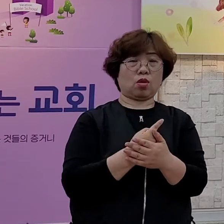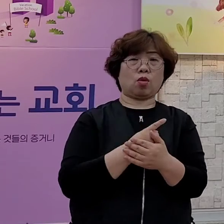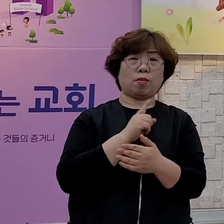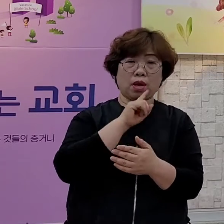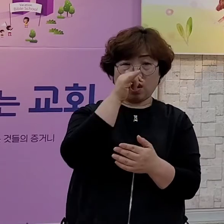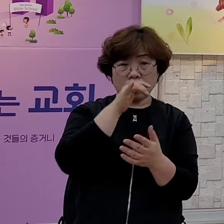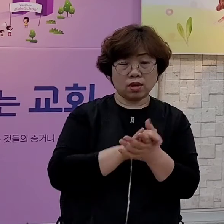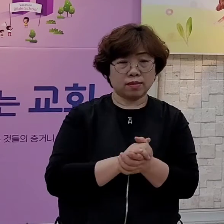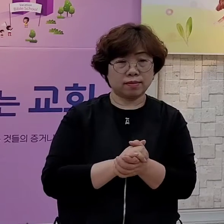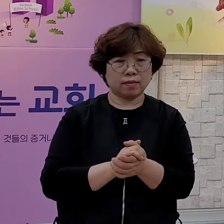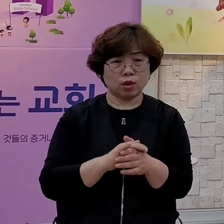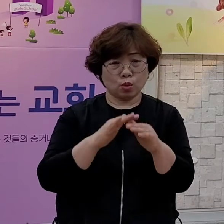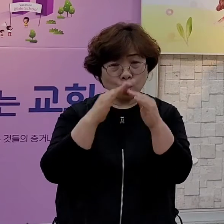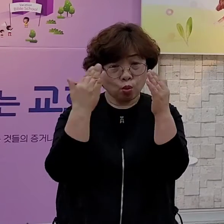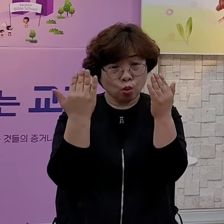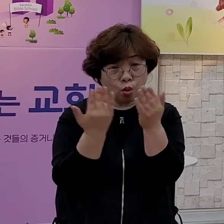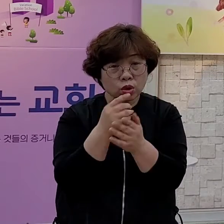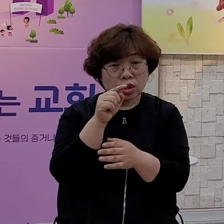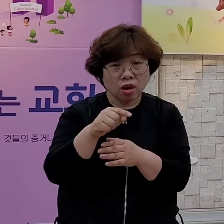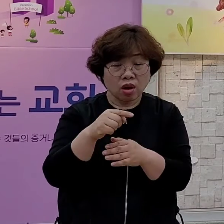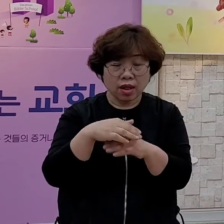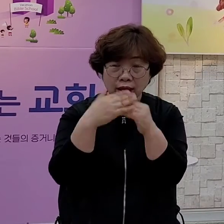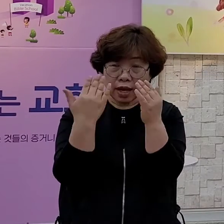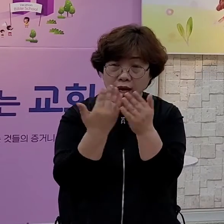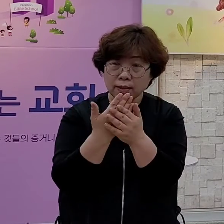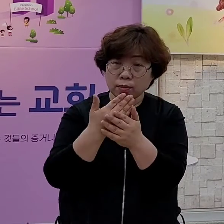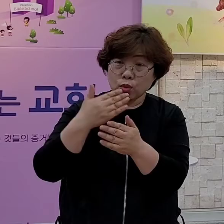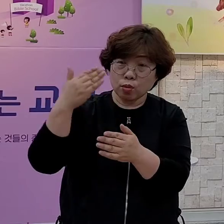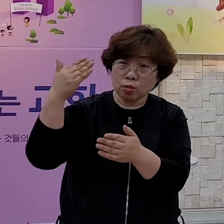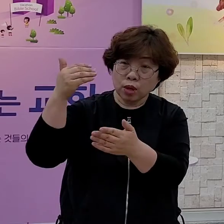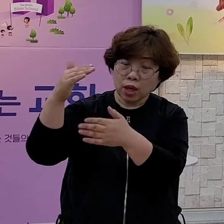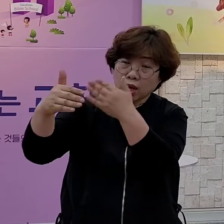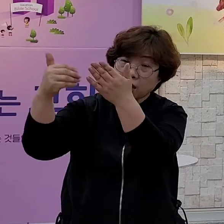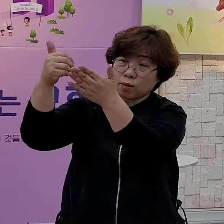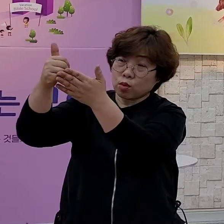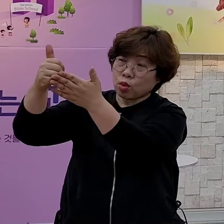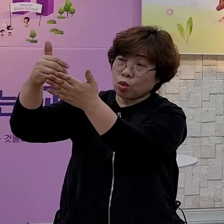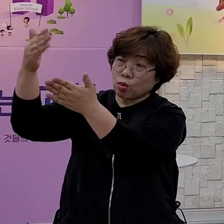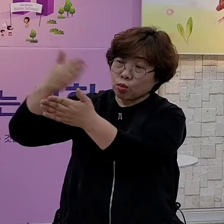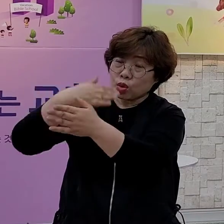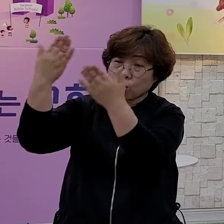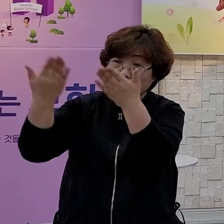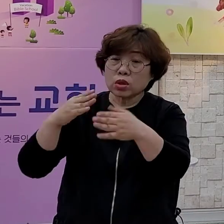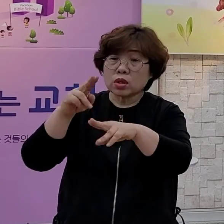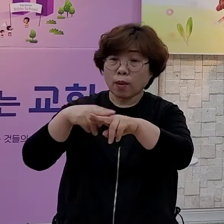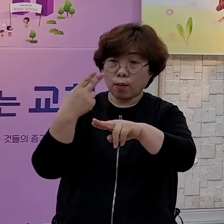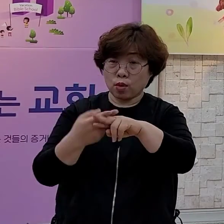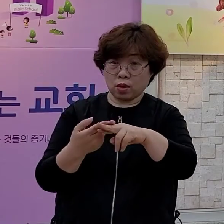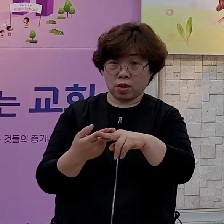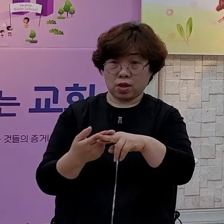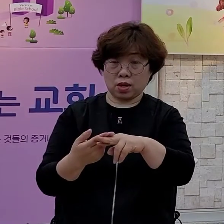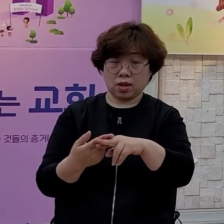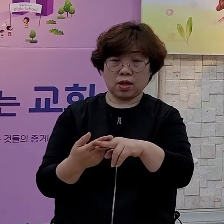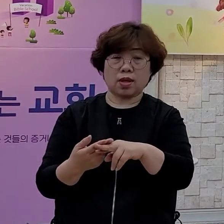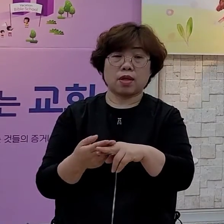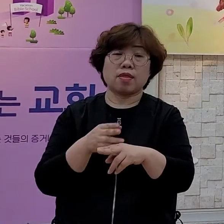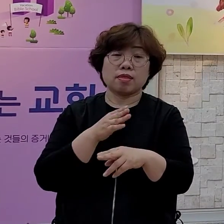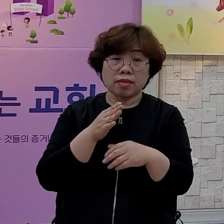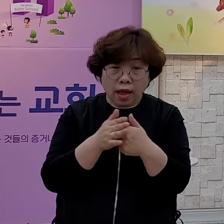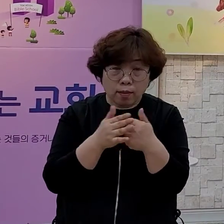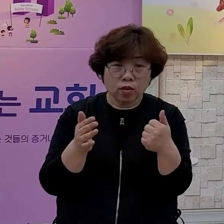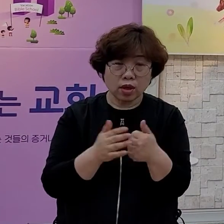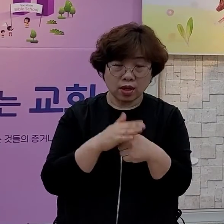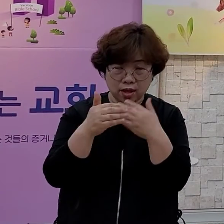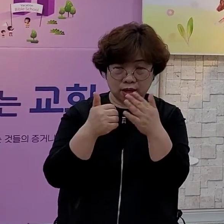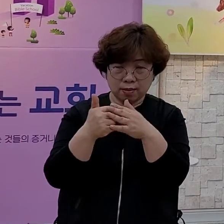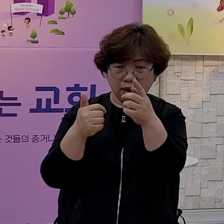않습니까? 다 이 모든 것들이 하나님으로부터 오시는 귀한 선물들이다라는 것이죠. 다시 말하면 하나님 안에 이 모든